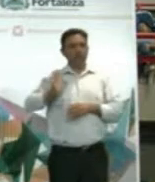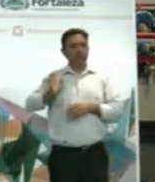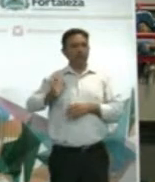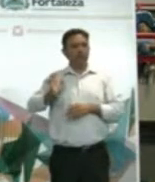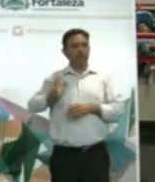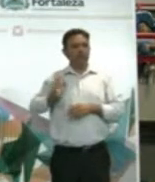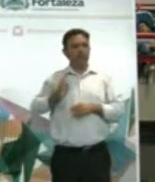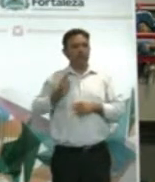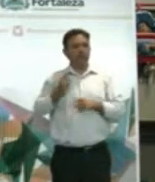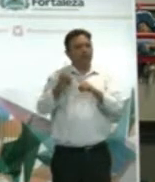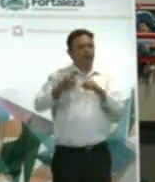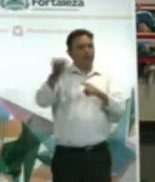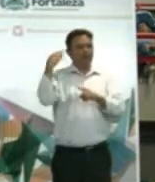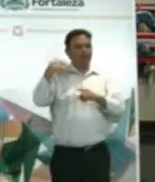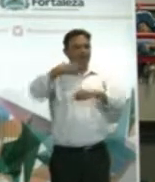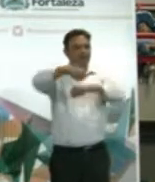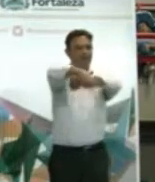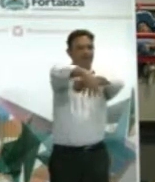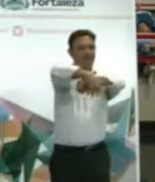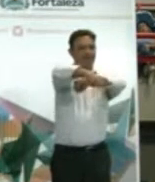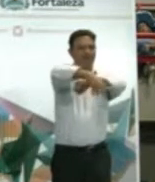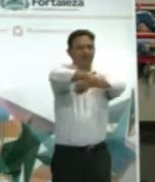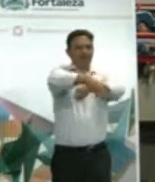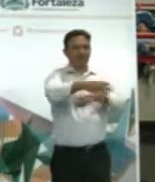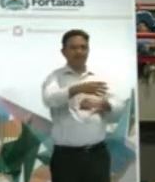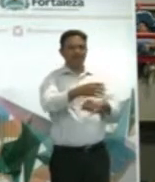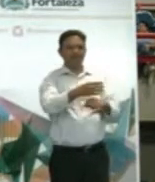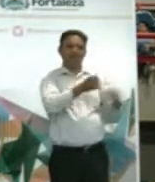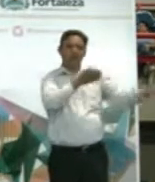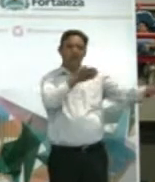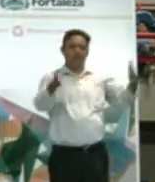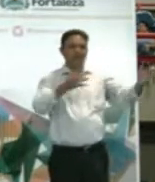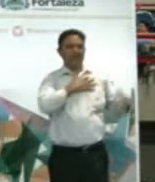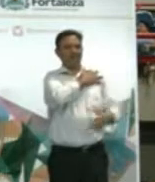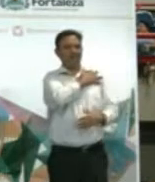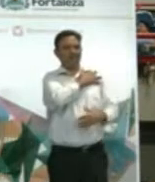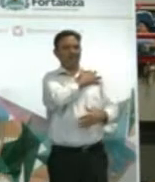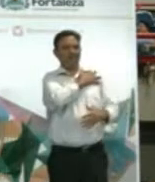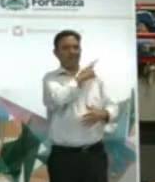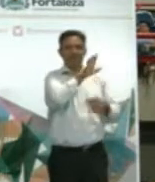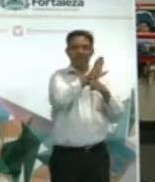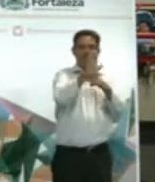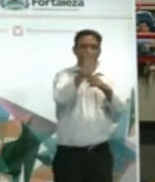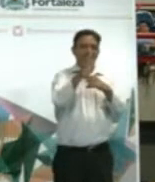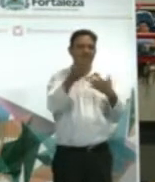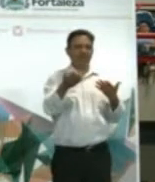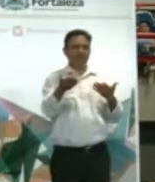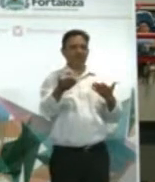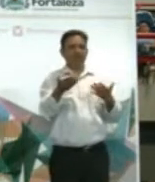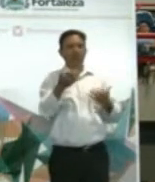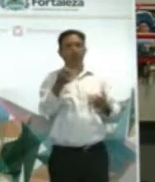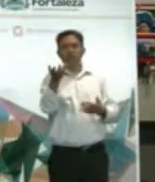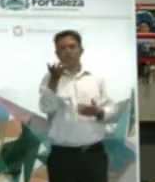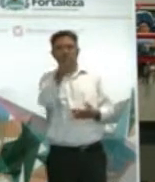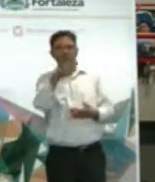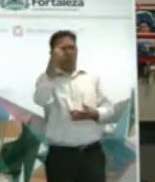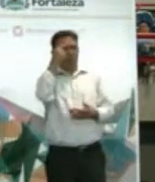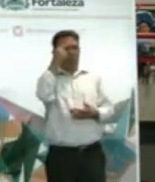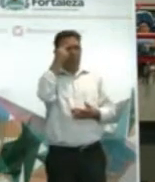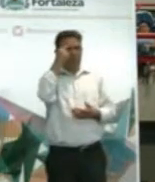custas da corrupção da ditadura militar? Eu gostaria que vocês pensassem na ditadura militar em